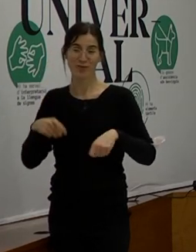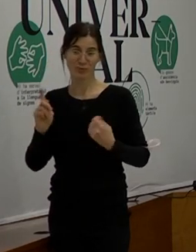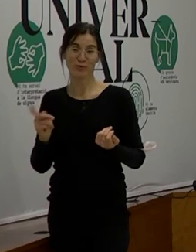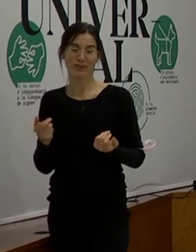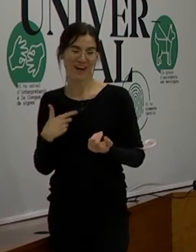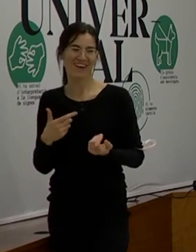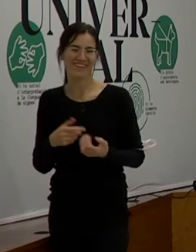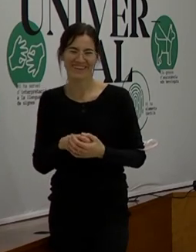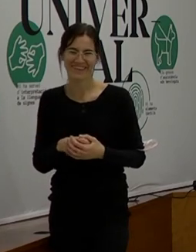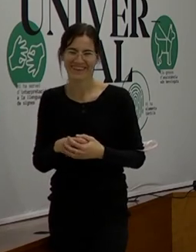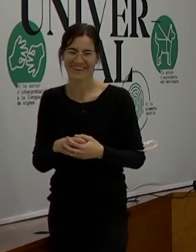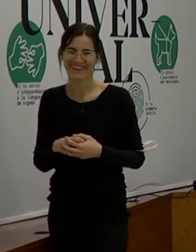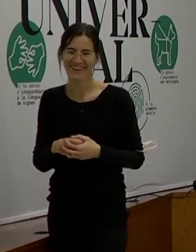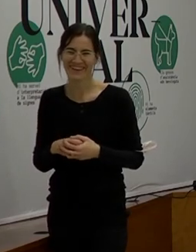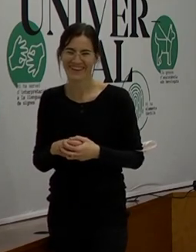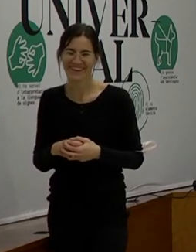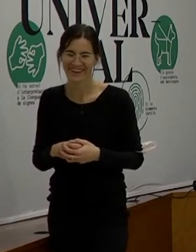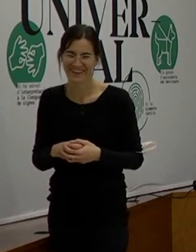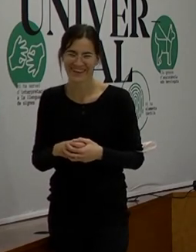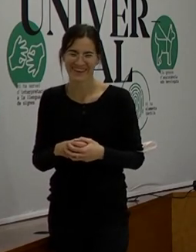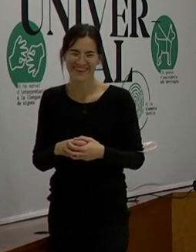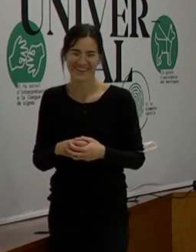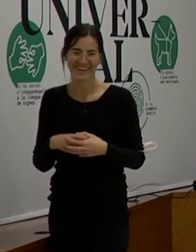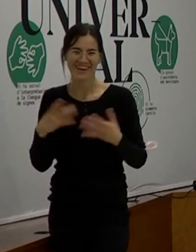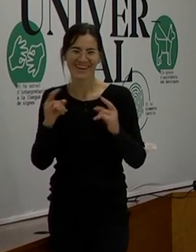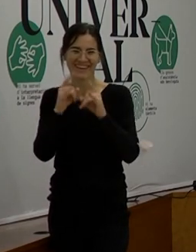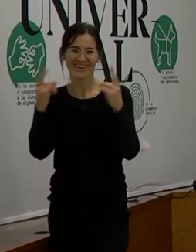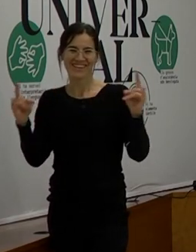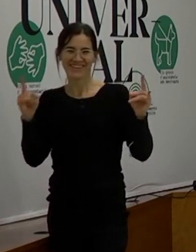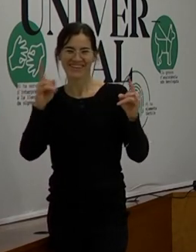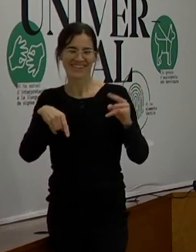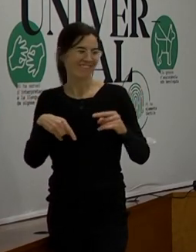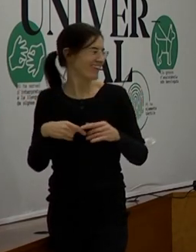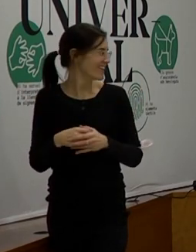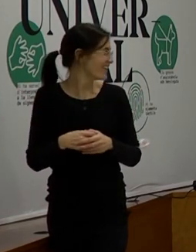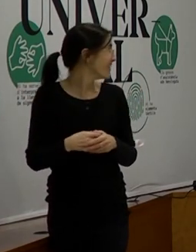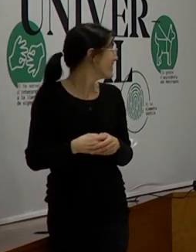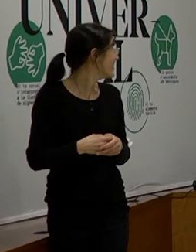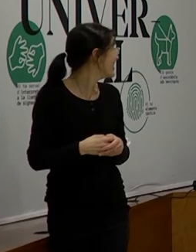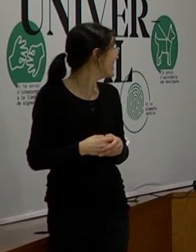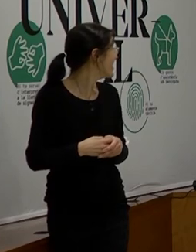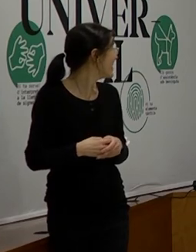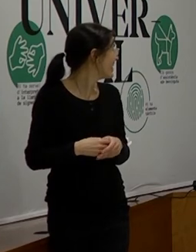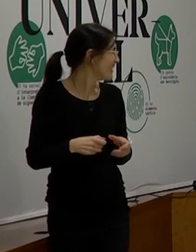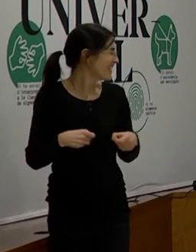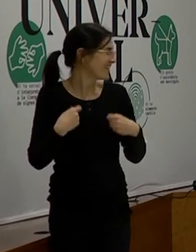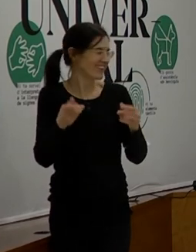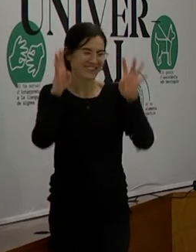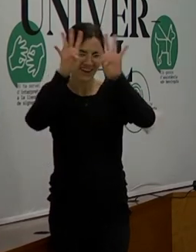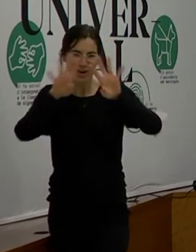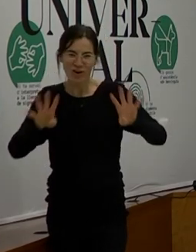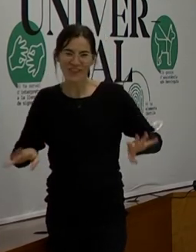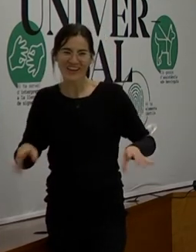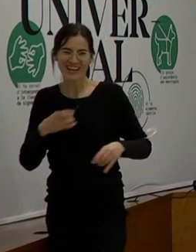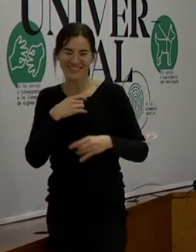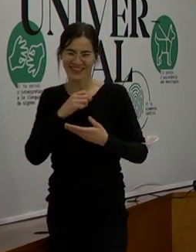claro, ¿m'entens? Les han puesto vegetación, un poquito les han dado gratis las cortinas,